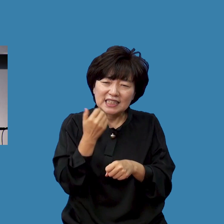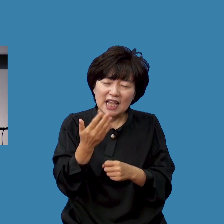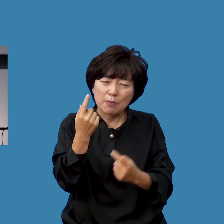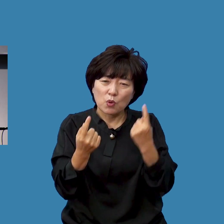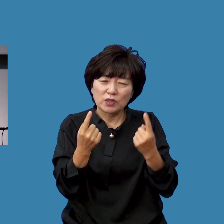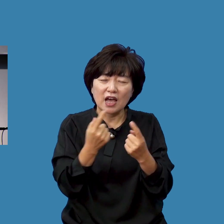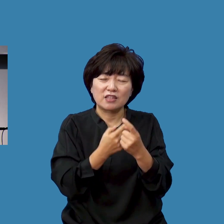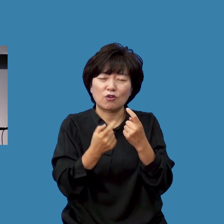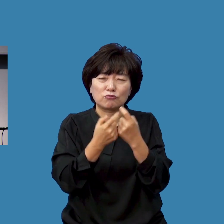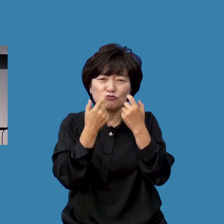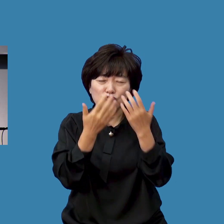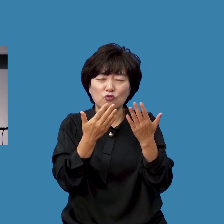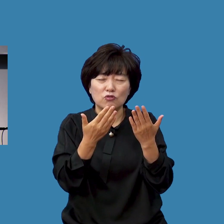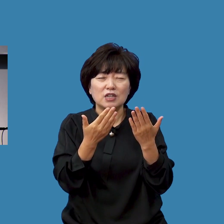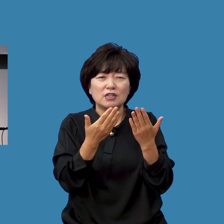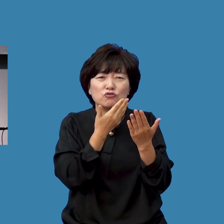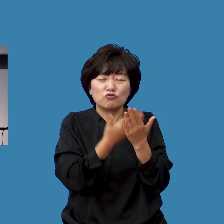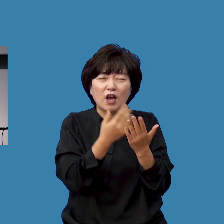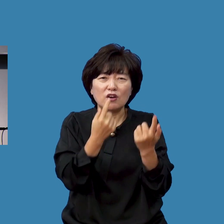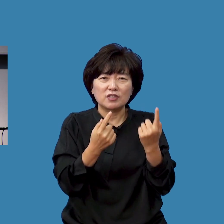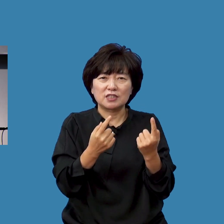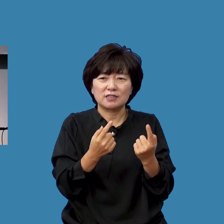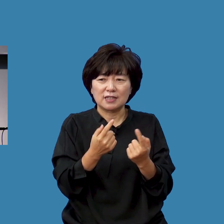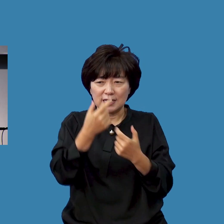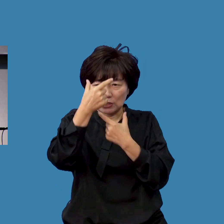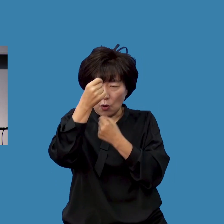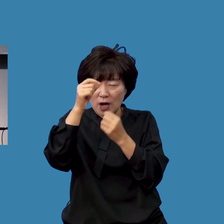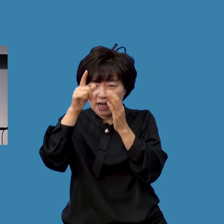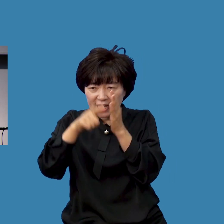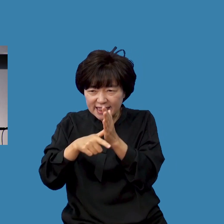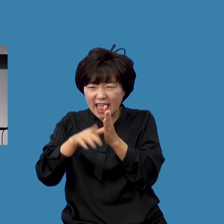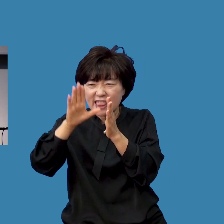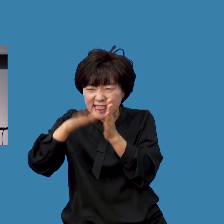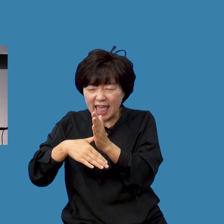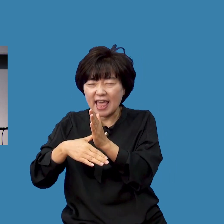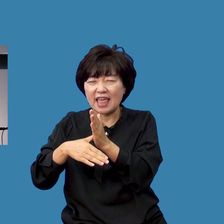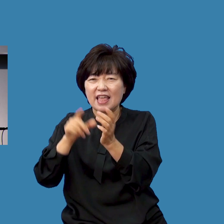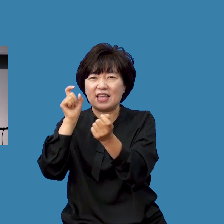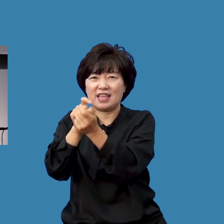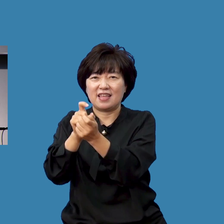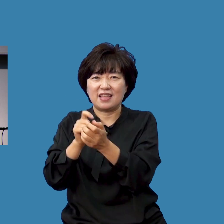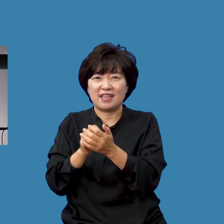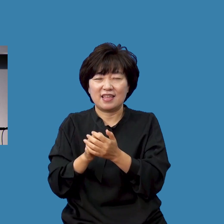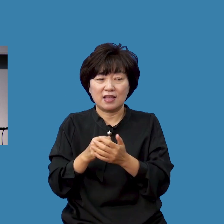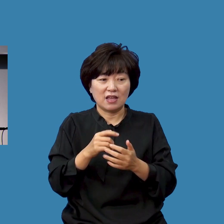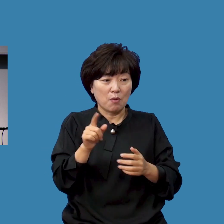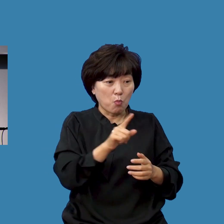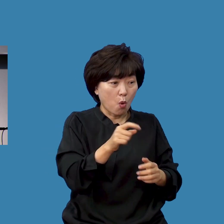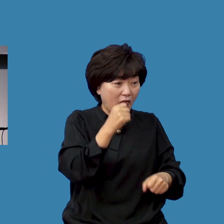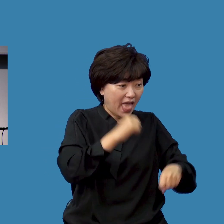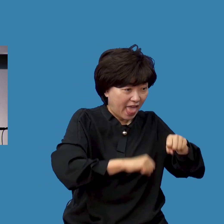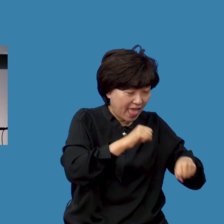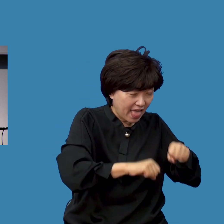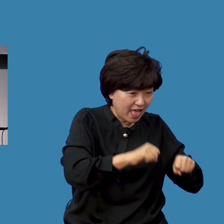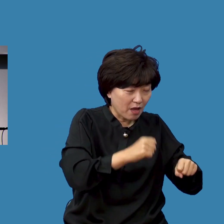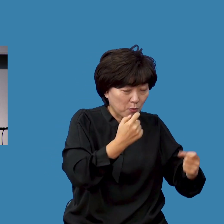실제로 무엇을 했느냐보다 더 중요한 것은 정확한 때 했느냐 하는 거더라고. 많은 경우에 그게 더 중요해요. 내가 무엇을